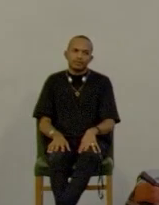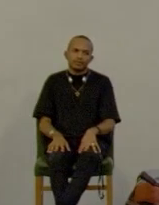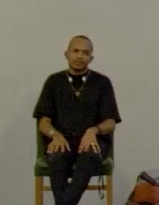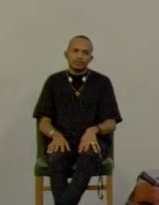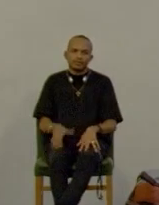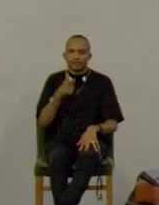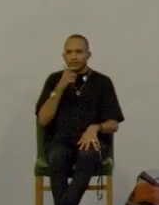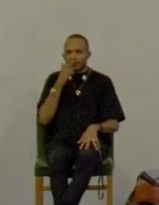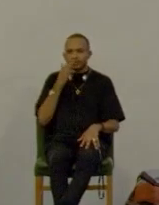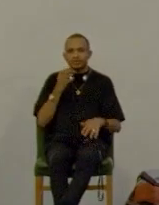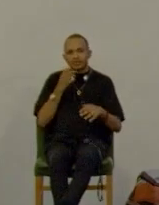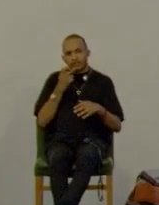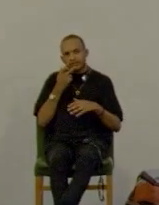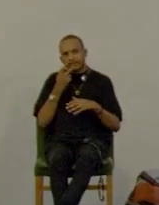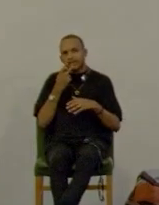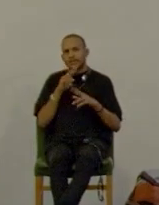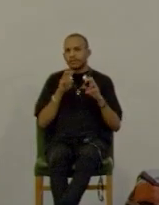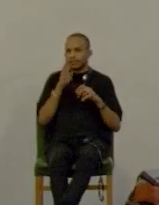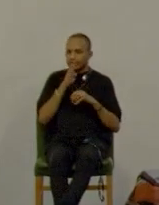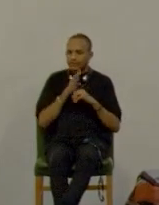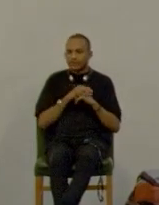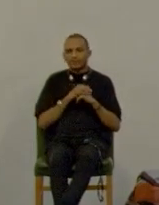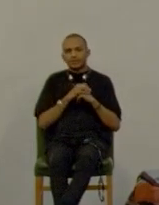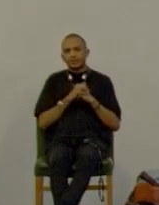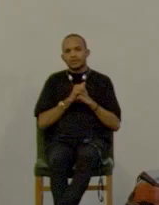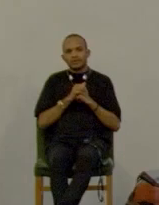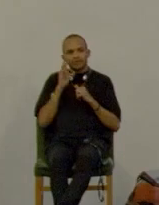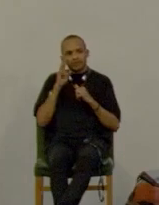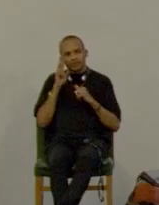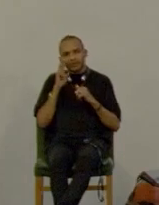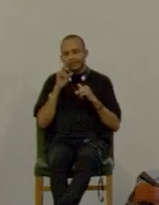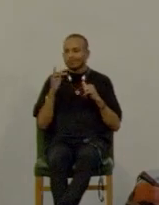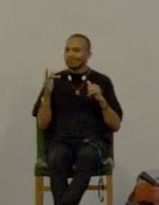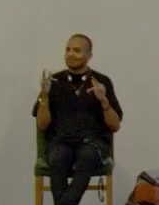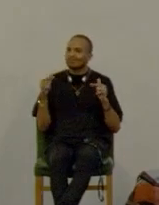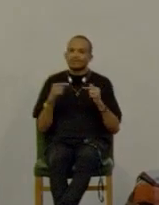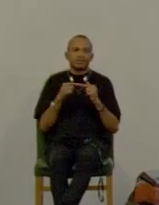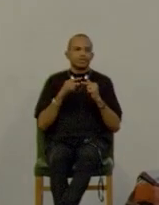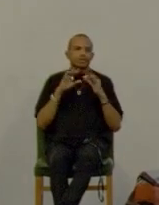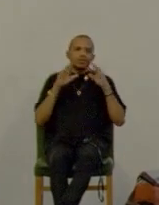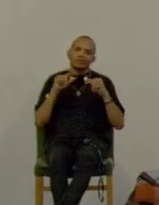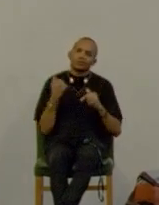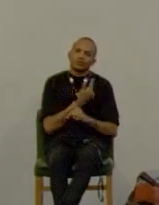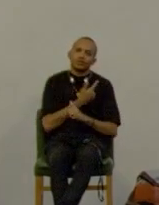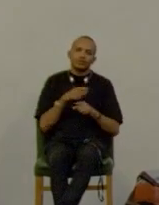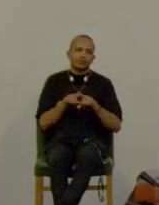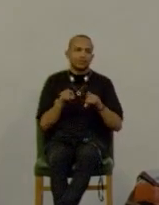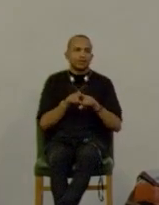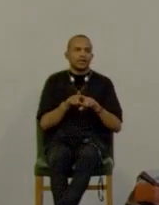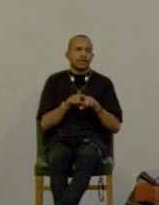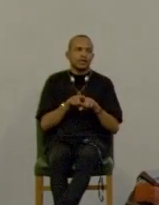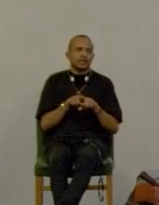Eu acho que eu queria comentar essa história do Brasil, porque eu acho que é uma história que nos toca a todos, e especialmente a